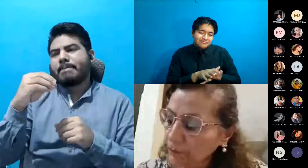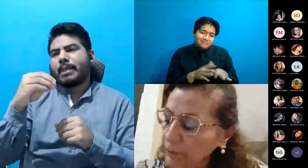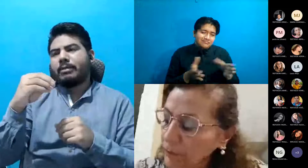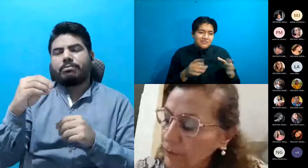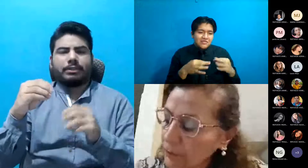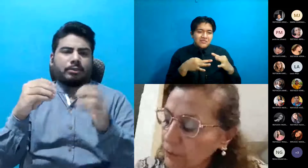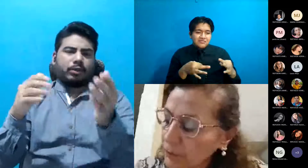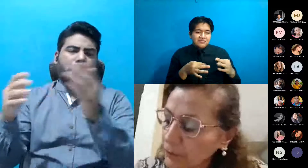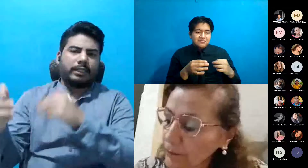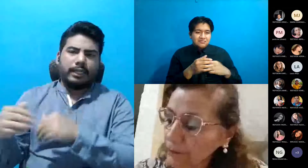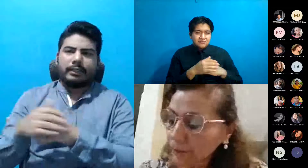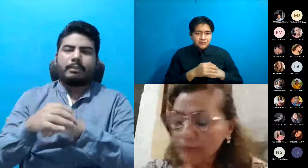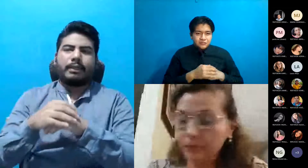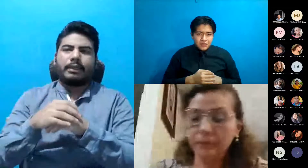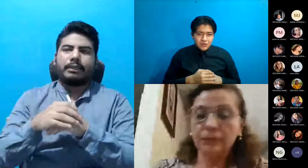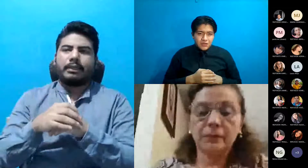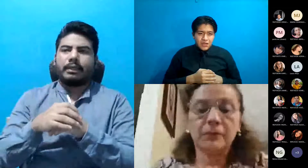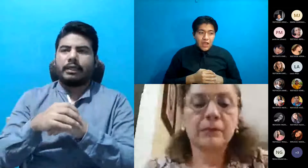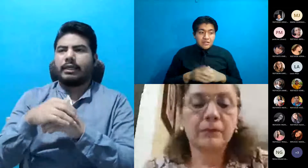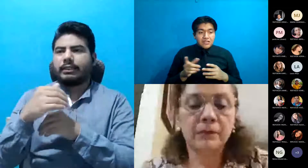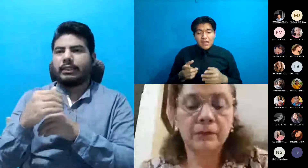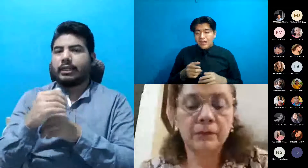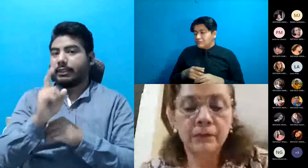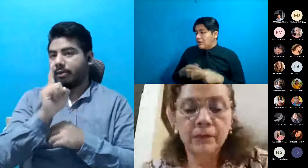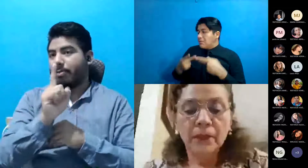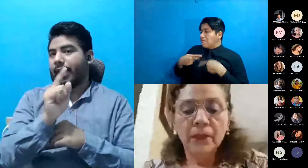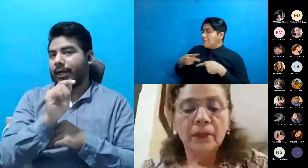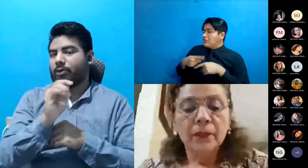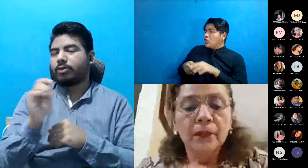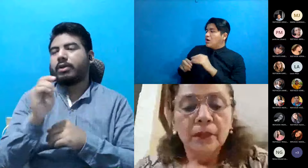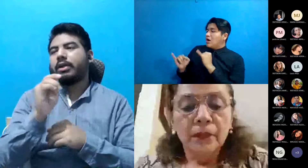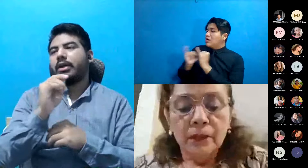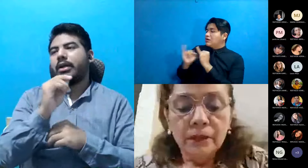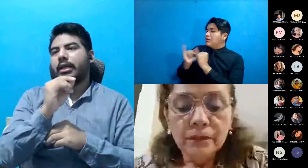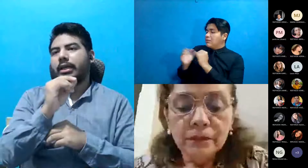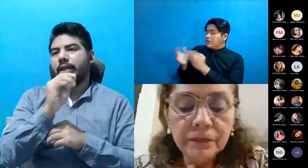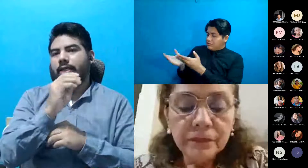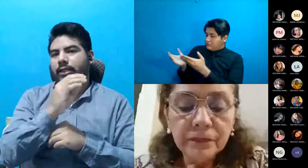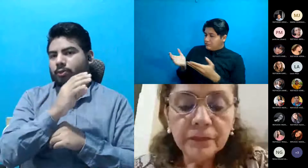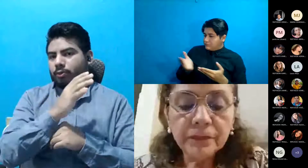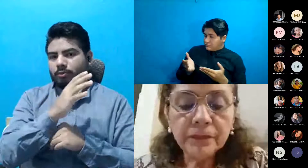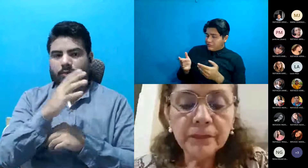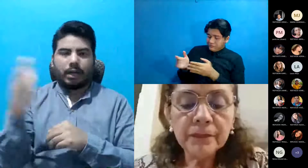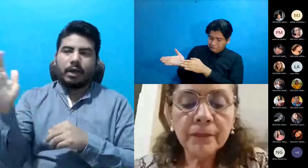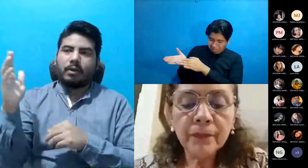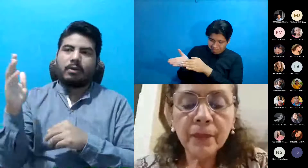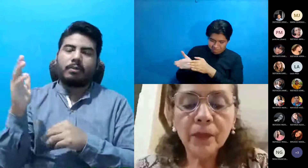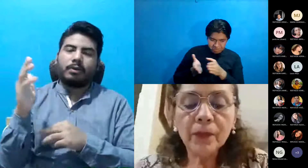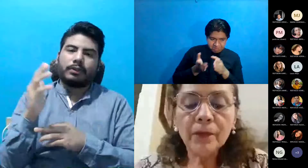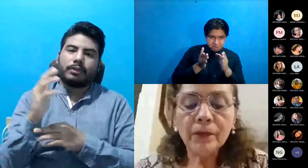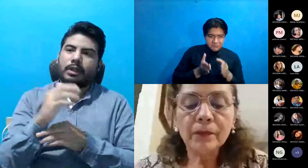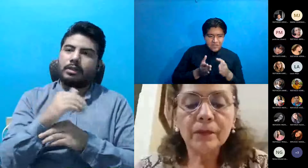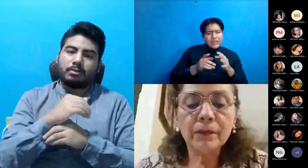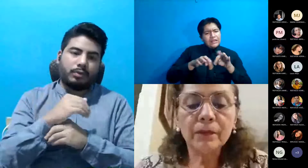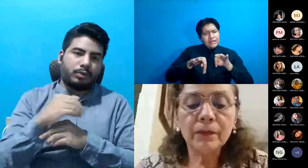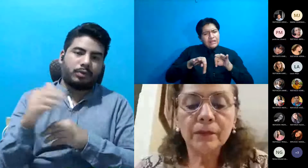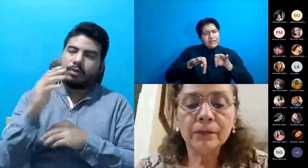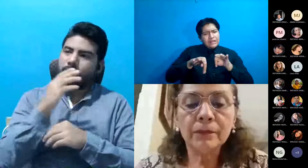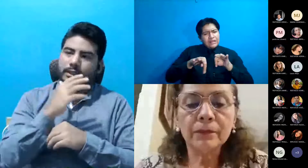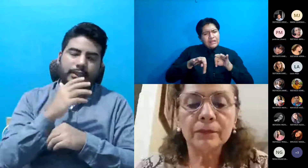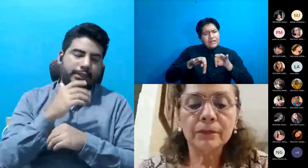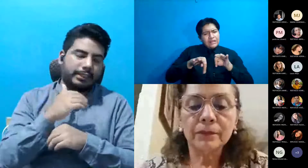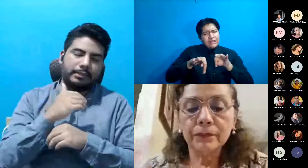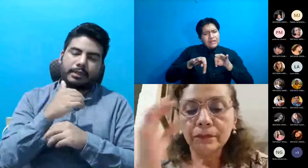eh, pues contratan al intérprete, etcétera, que se debe pagar incluso. Es un trabajo profesional